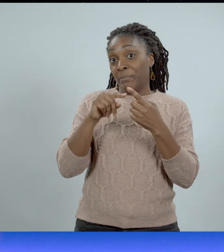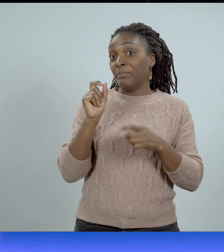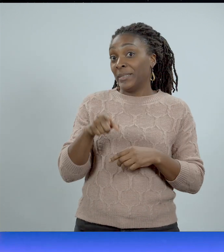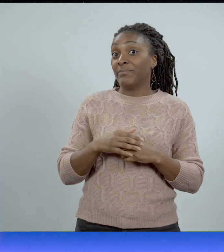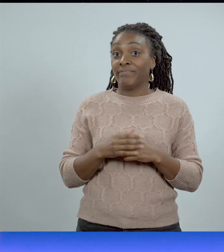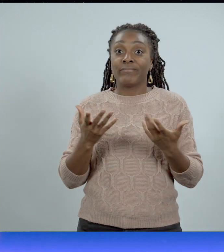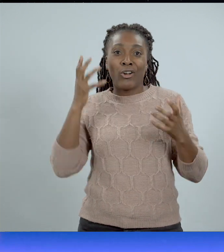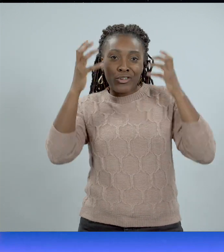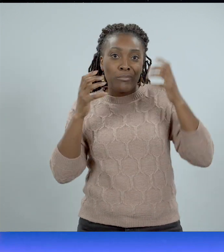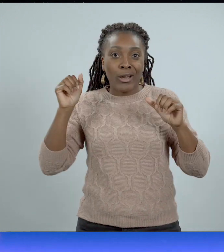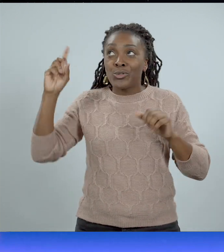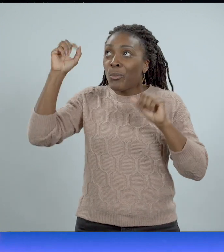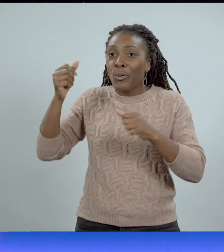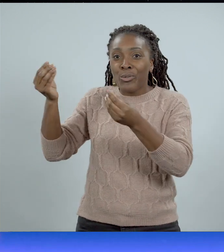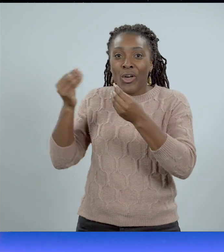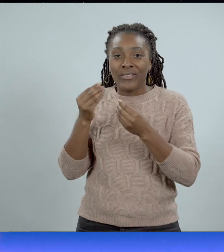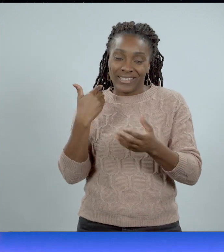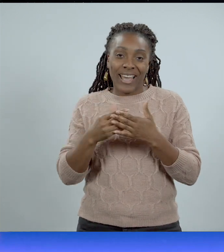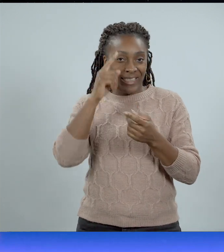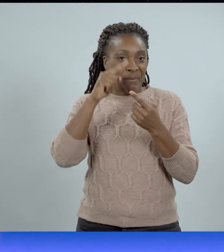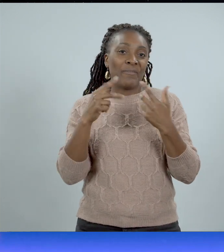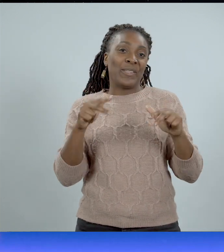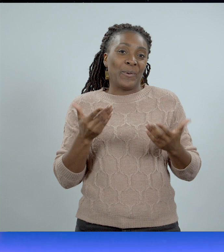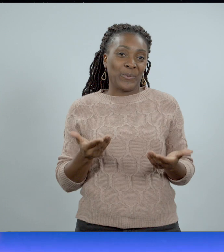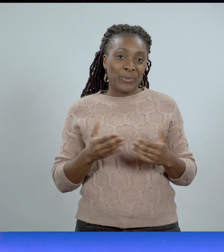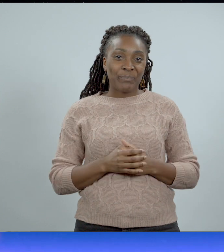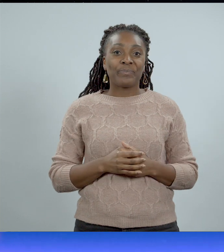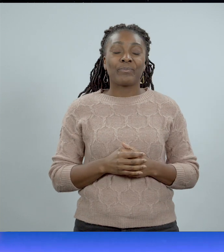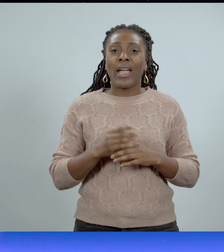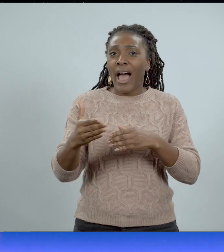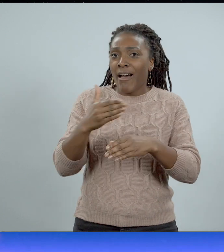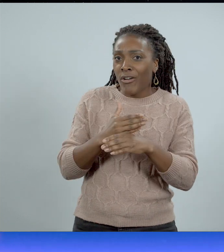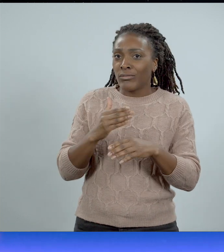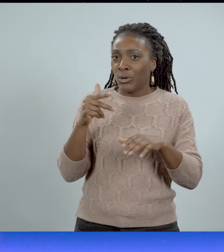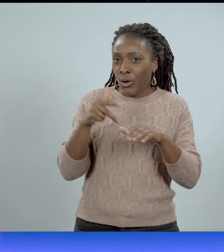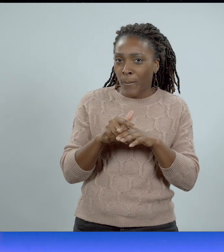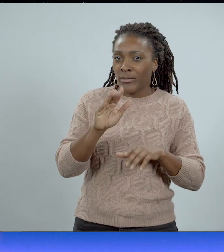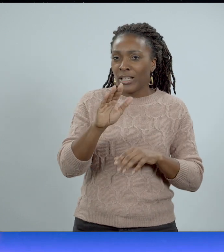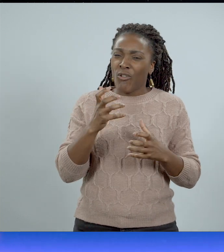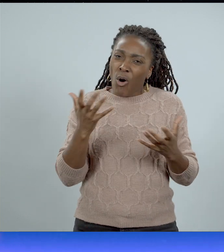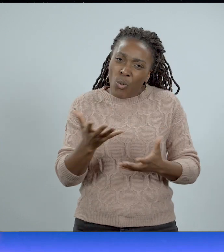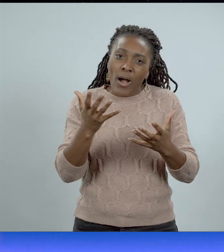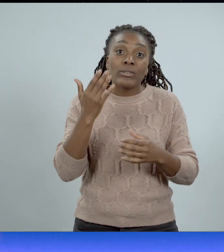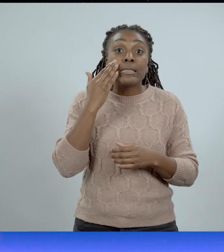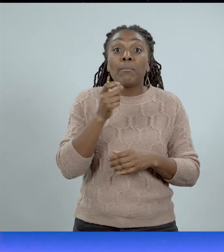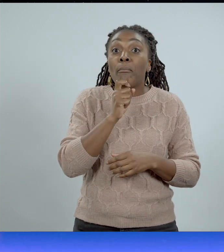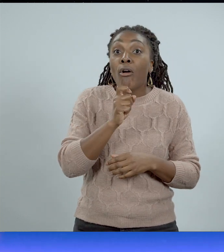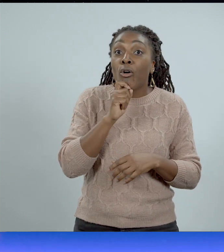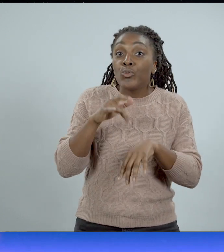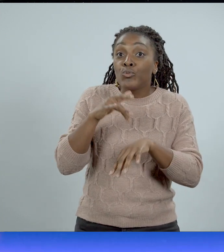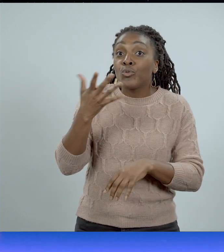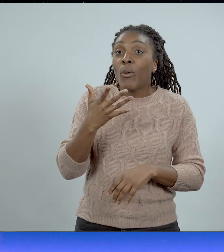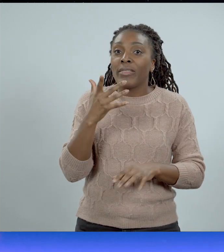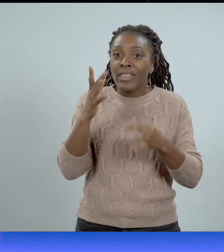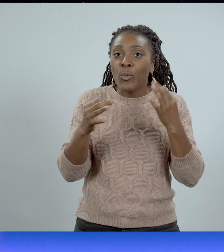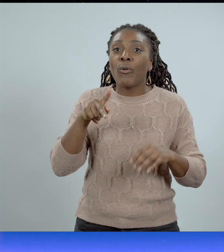vidéo sur ce sujet-là. Est-ce qu'un cauchemar peut venir de Dieu? C'est un petit peu le but de cette vidéo. Et donc, avant de commencer, j'aimerais vous encourager, si ce n'est pas encore